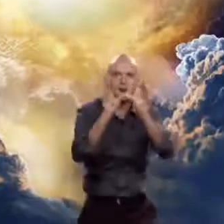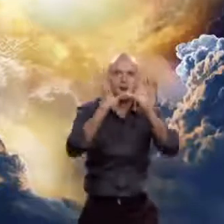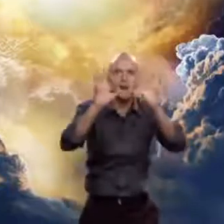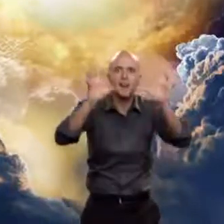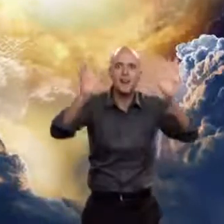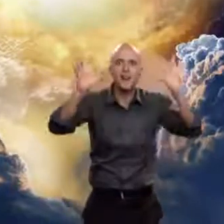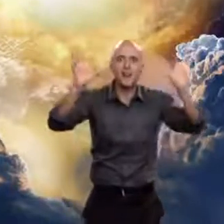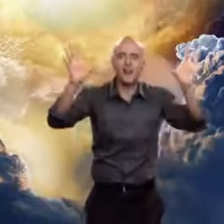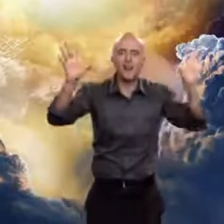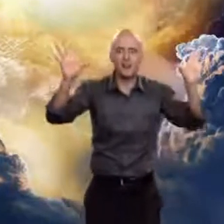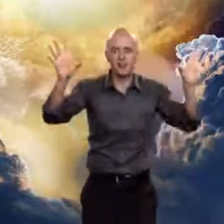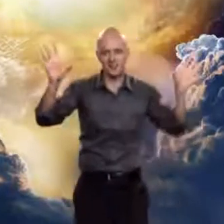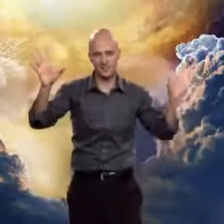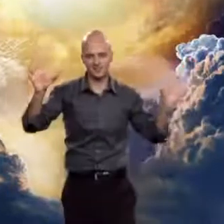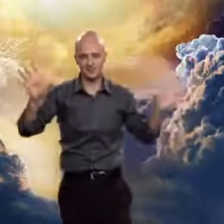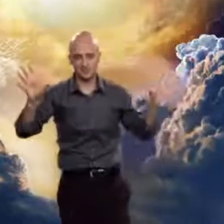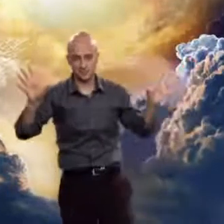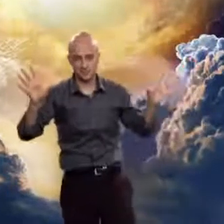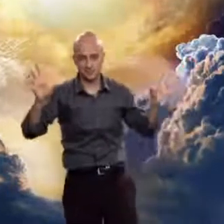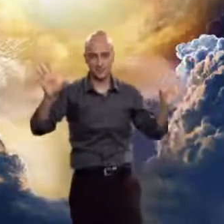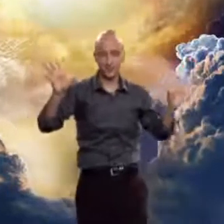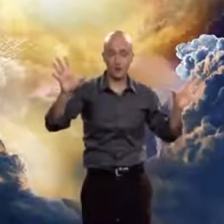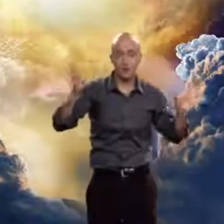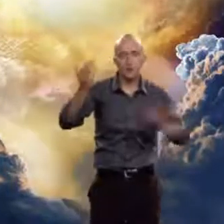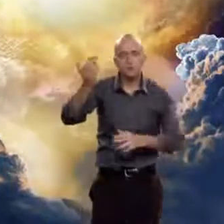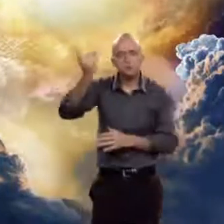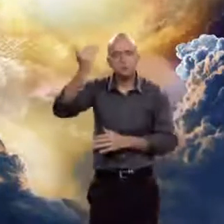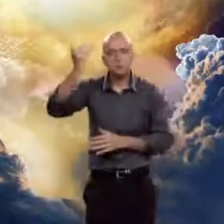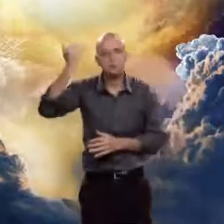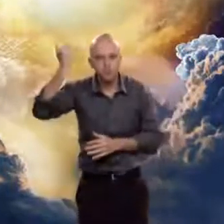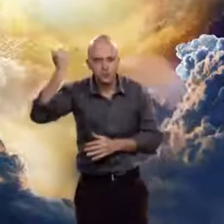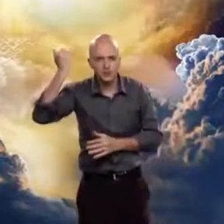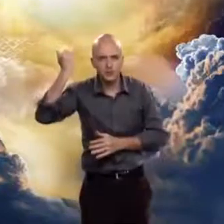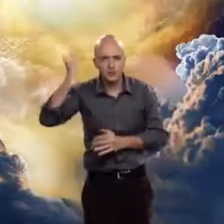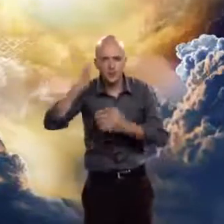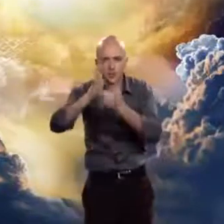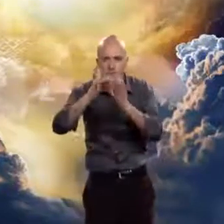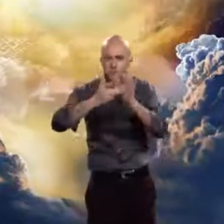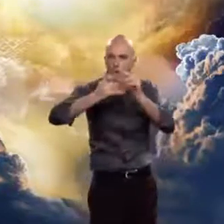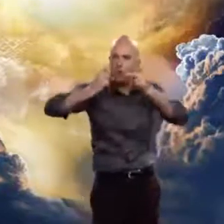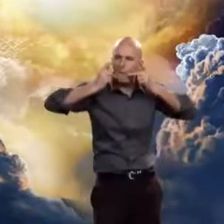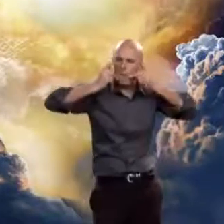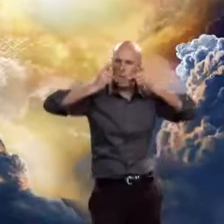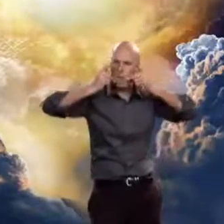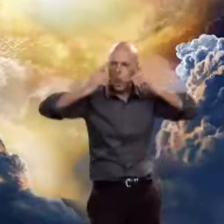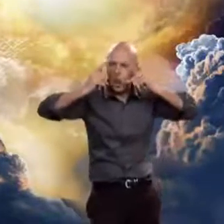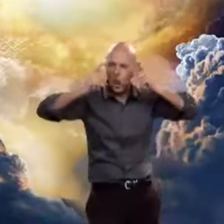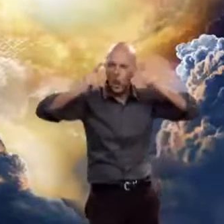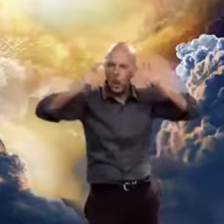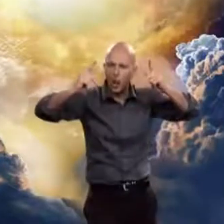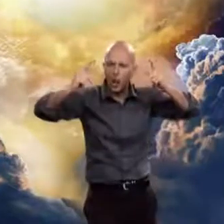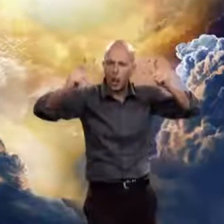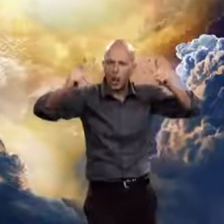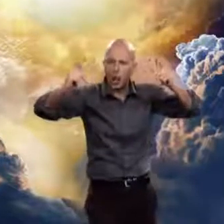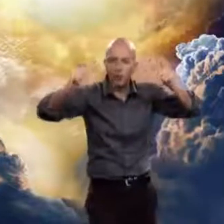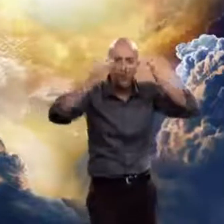Cristo sabia que no futuro seria exaltada a autoridade humana com o objetivo de controlar a consciência, o que tem sido uma terrível maldição